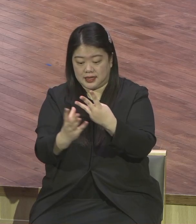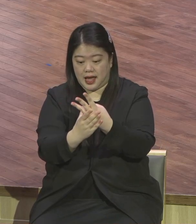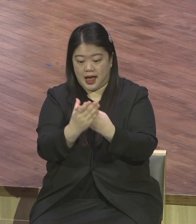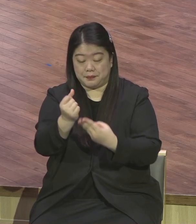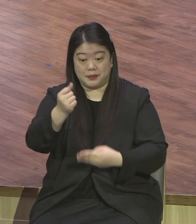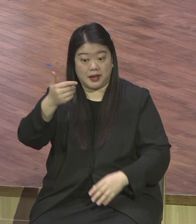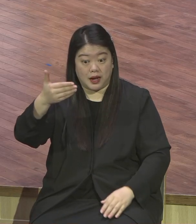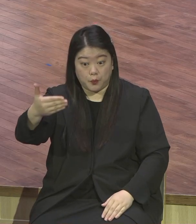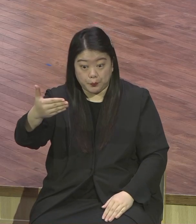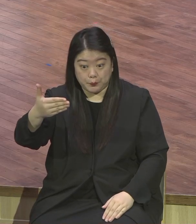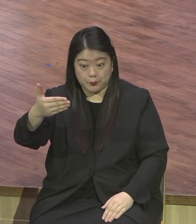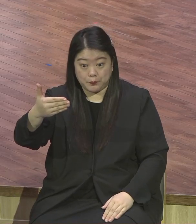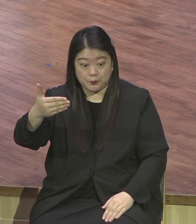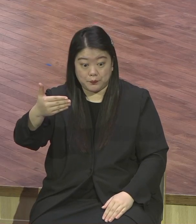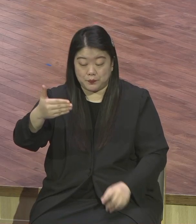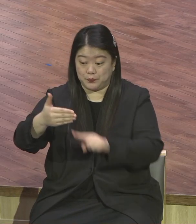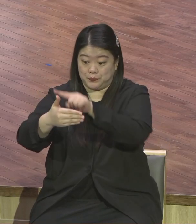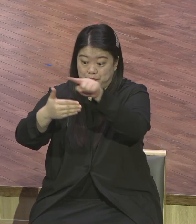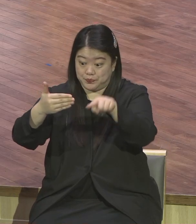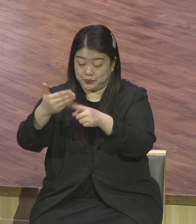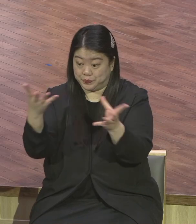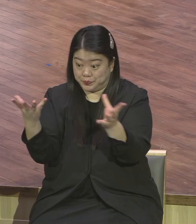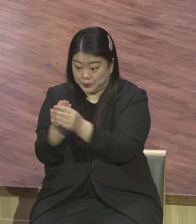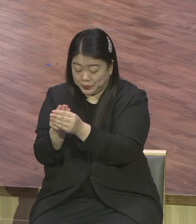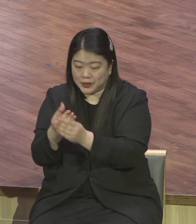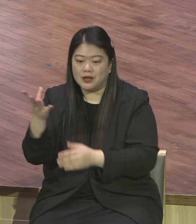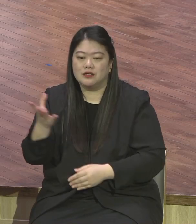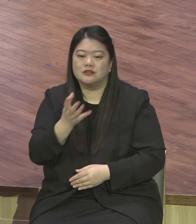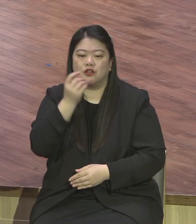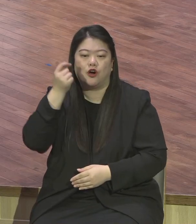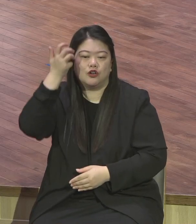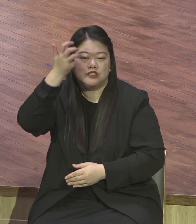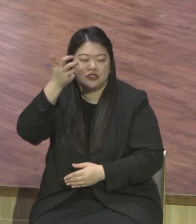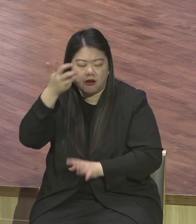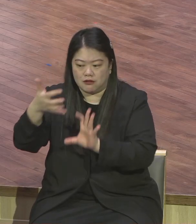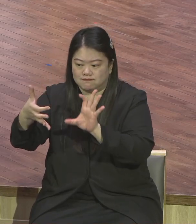때 이런 사람을 일컬어서 성령의 사람이라.